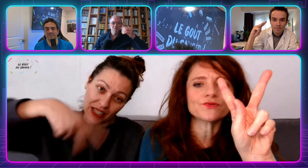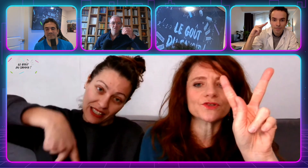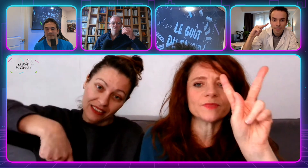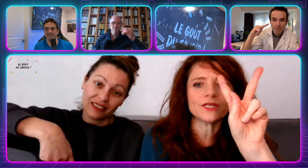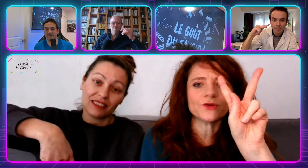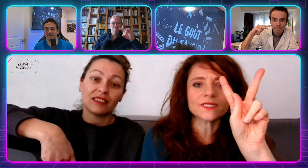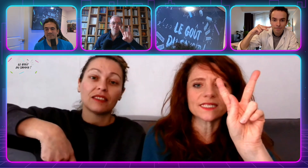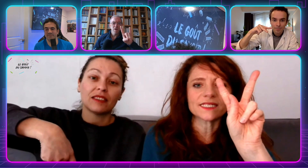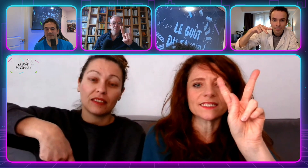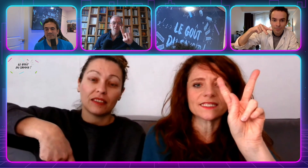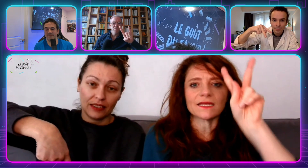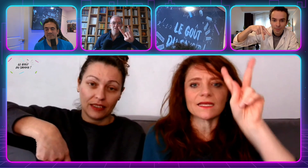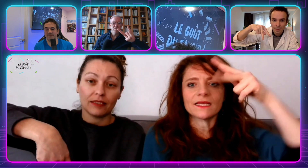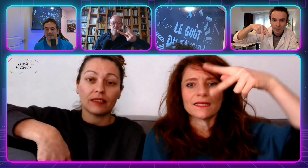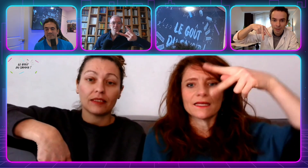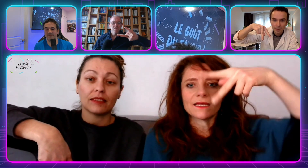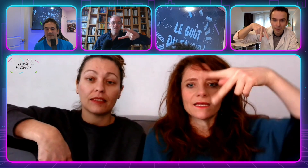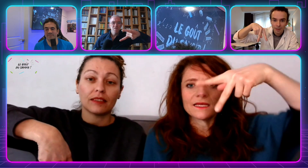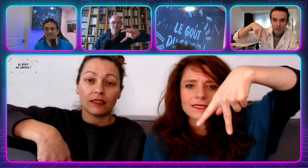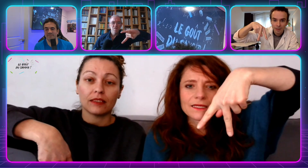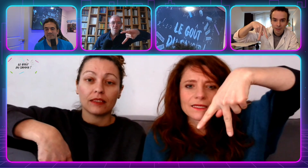doigts, le pouce au milieu, ça c'était. Ah oui.